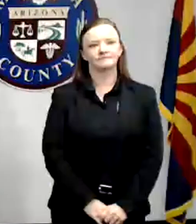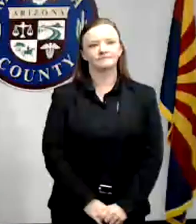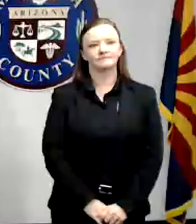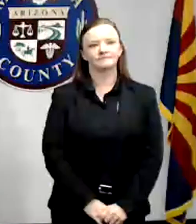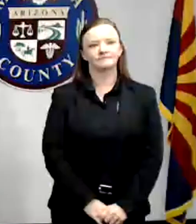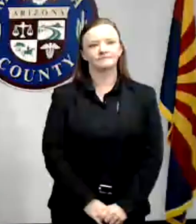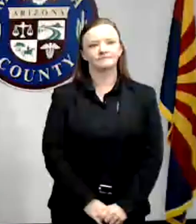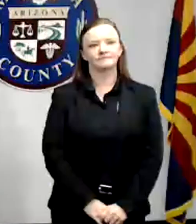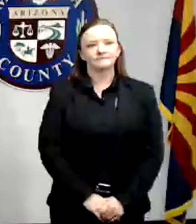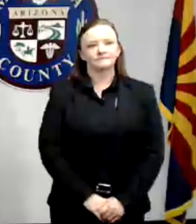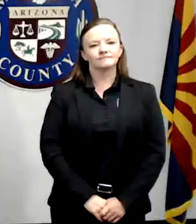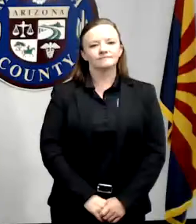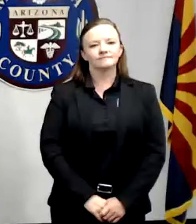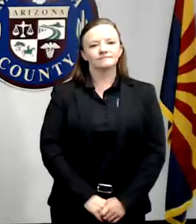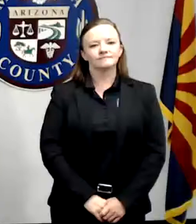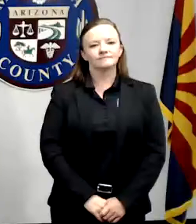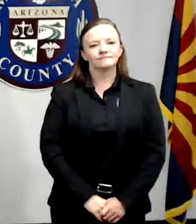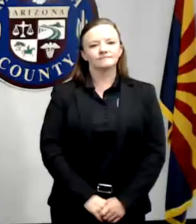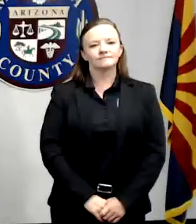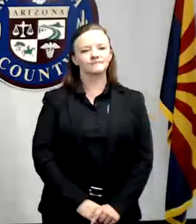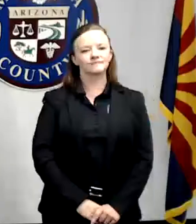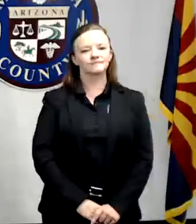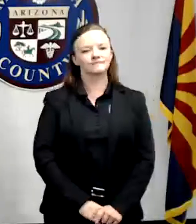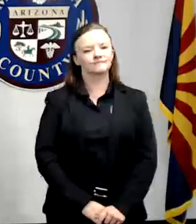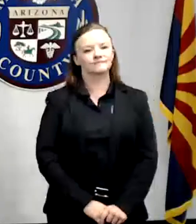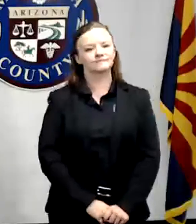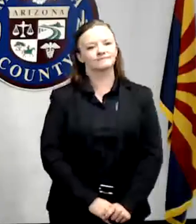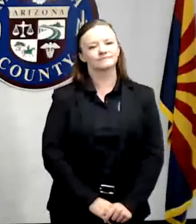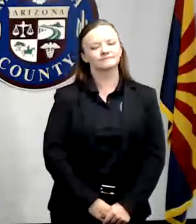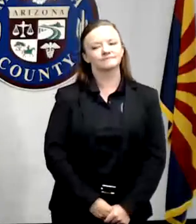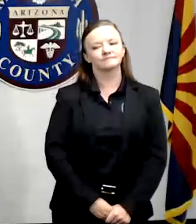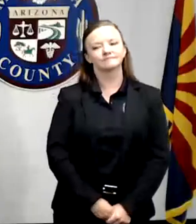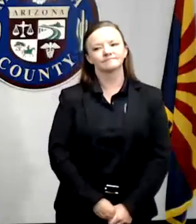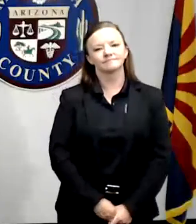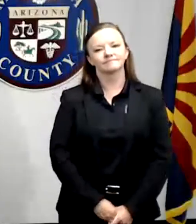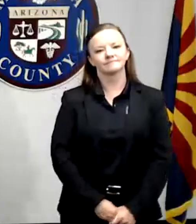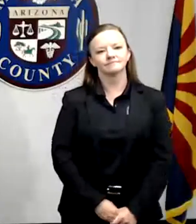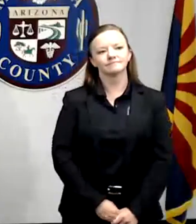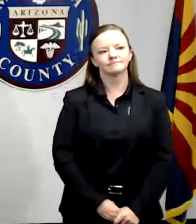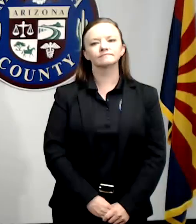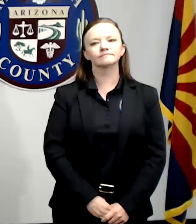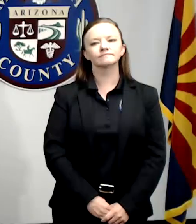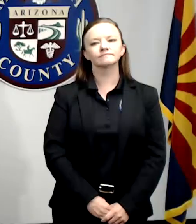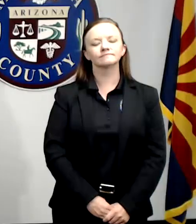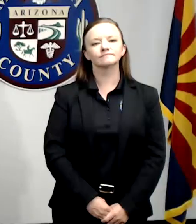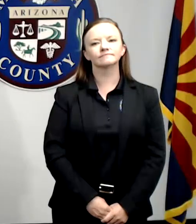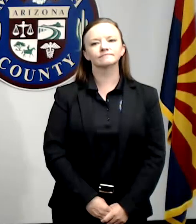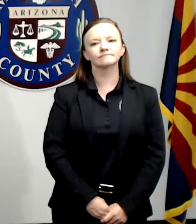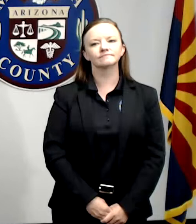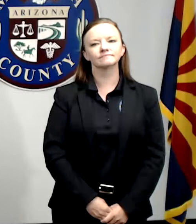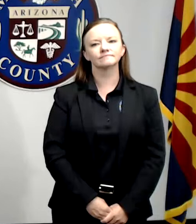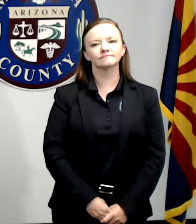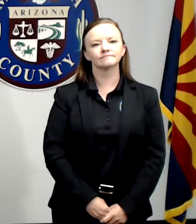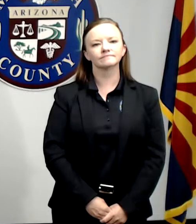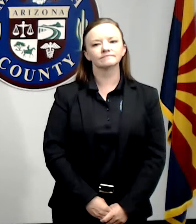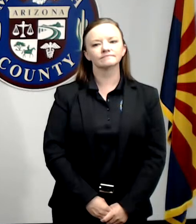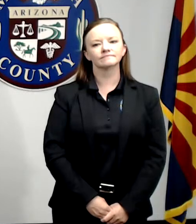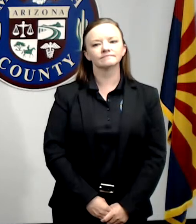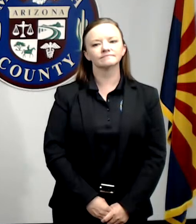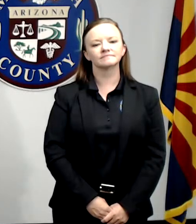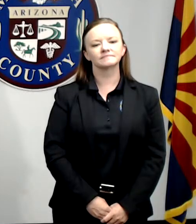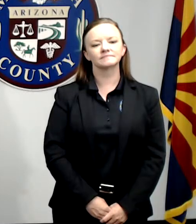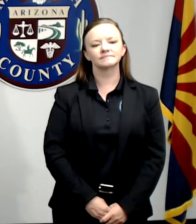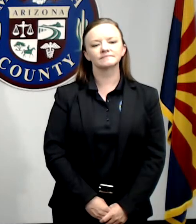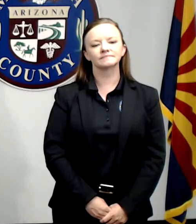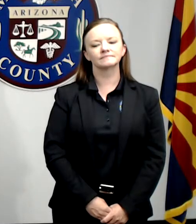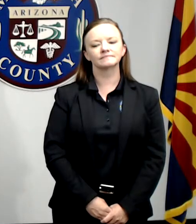ejecutiva? ¿Cuál es la posición, la postura ejecutiva del gobernador de las cirugías electivas? La realidad es que se debe de seguir haciendo